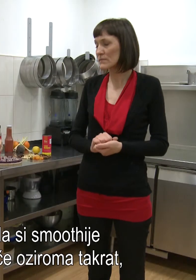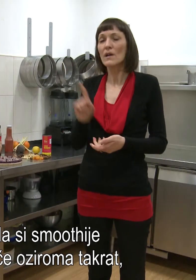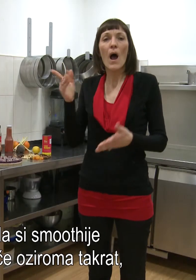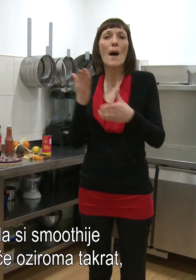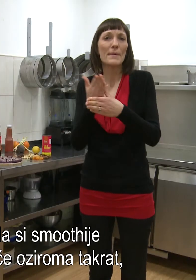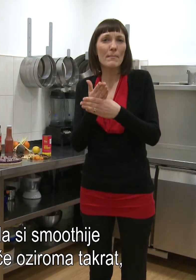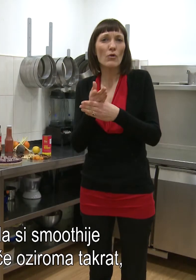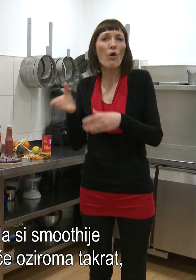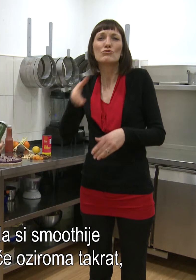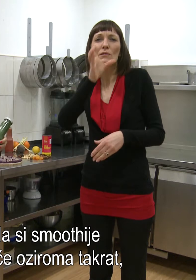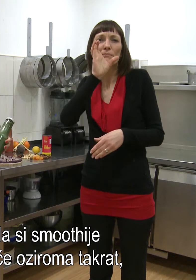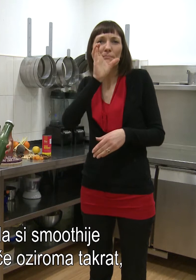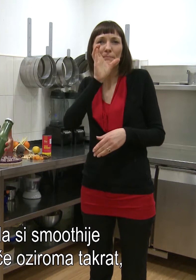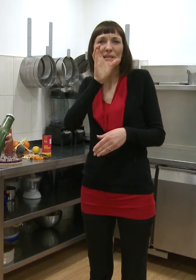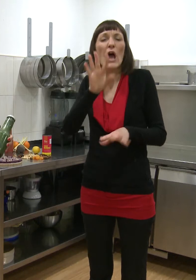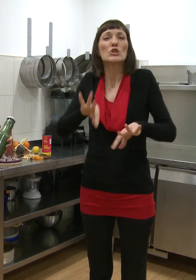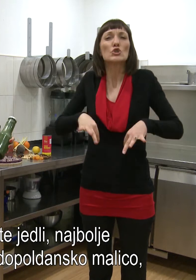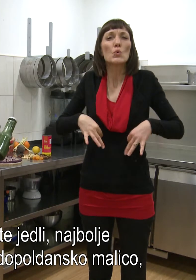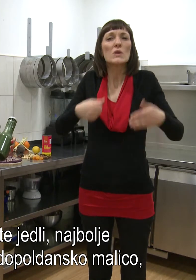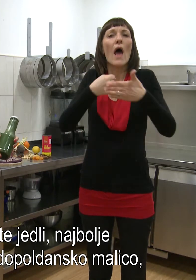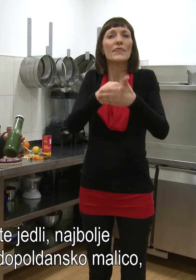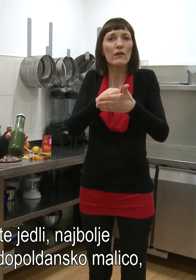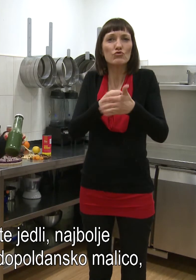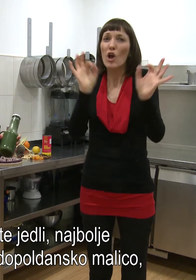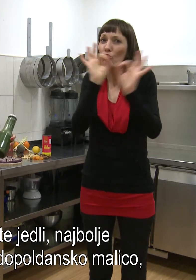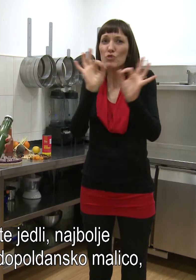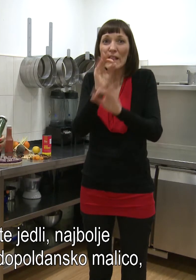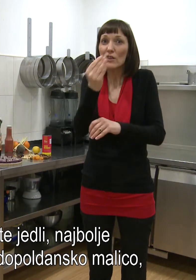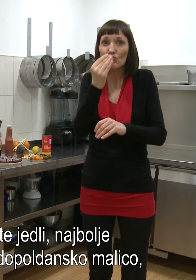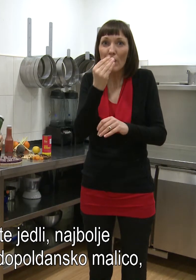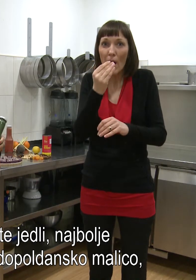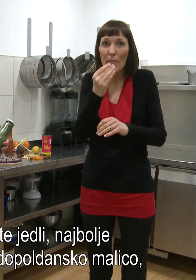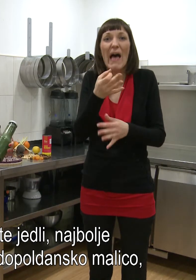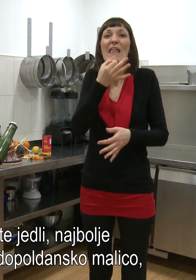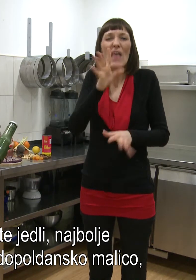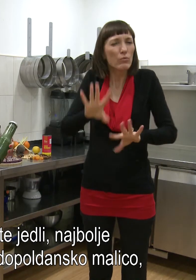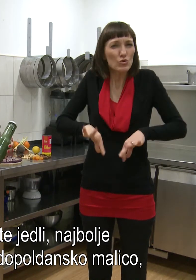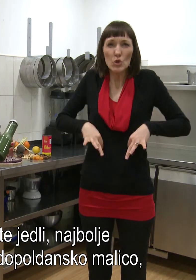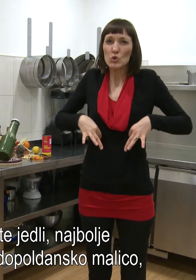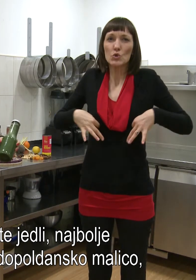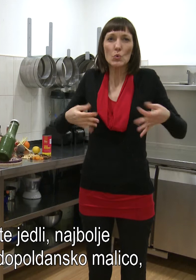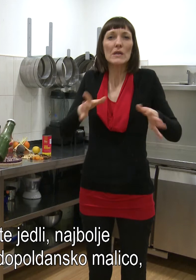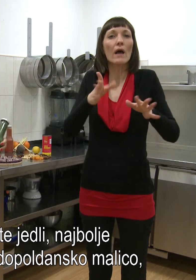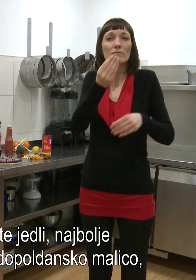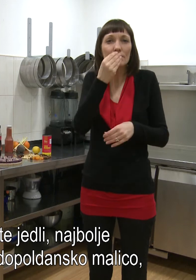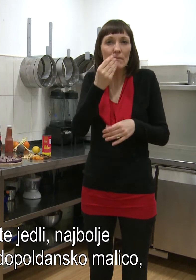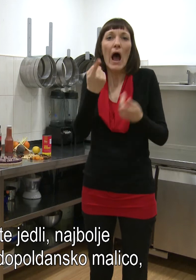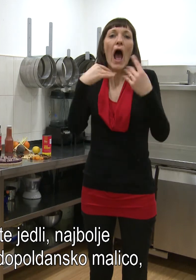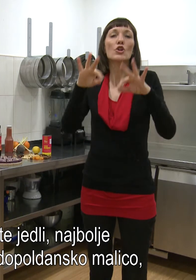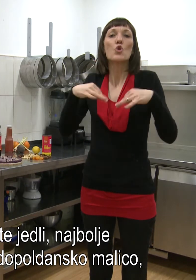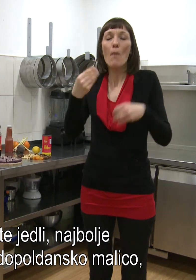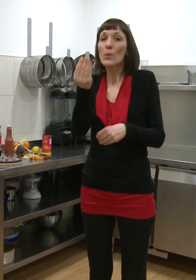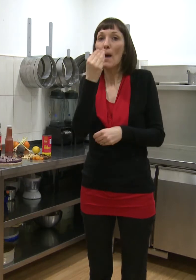Priporočam, da si smutije privoščite natešče oziroma takrat, ko niste že nekaj časa jedli. Najbolje zjutraj, torej za zajtrk ali za